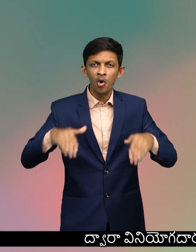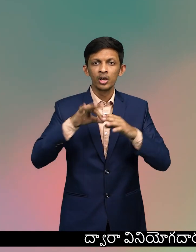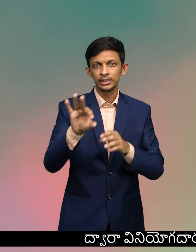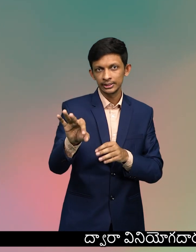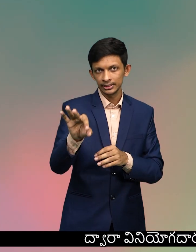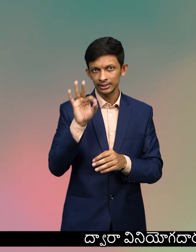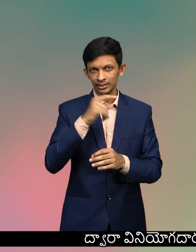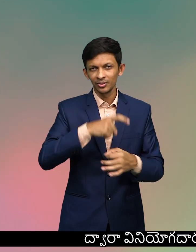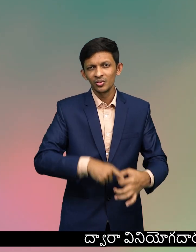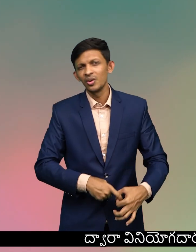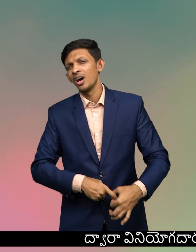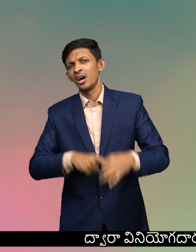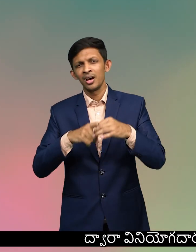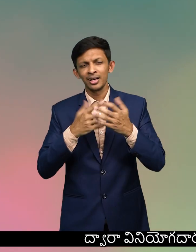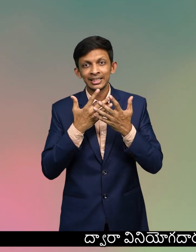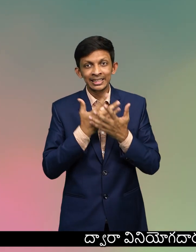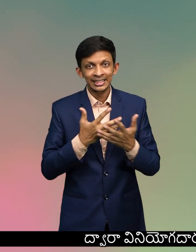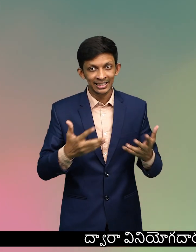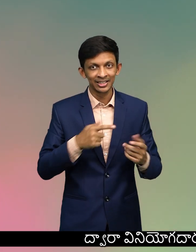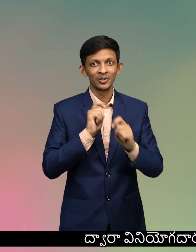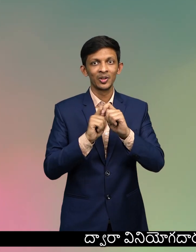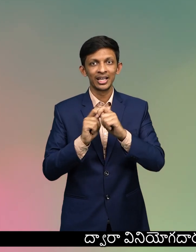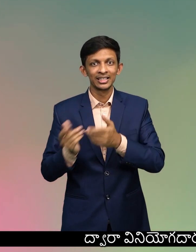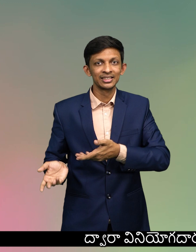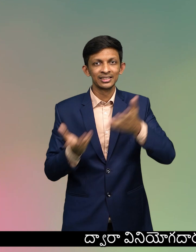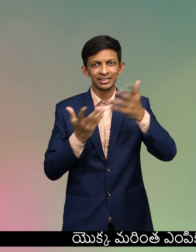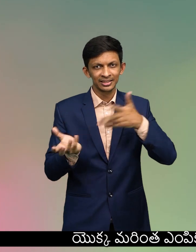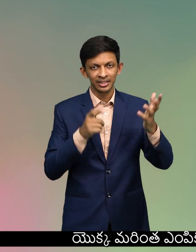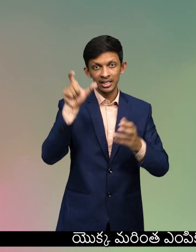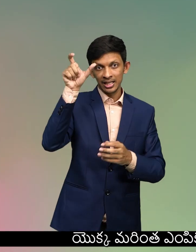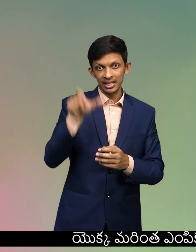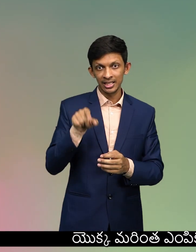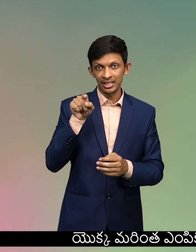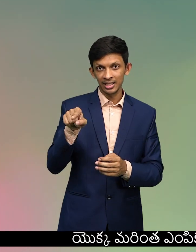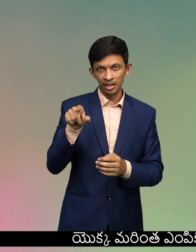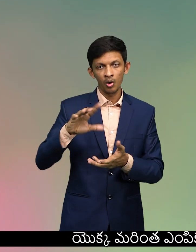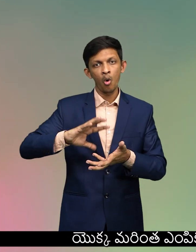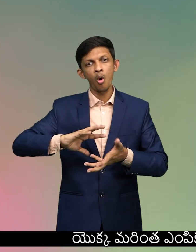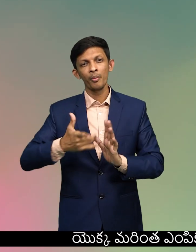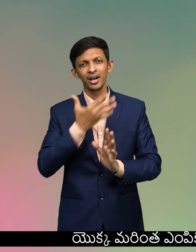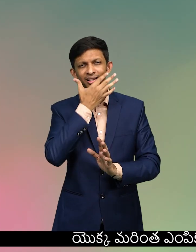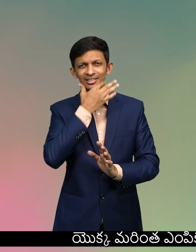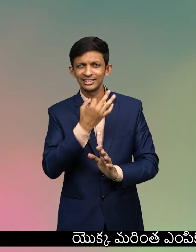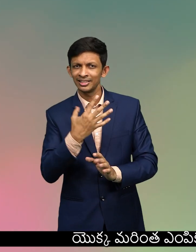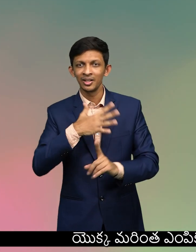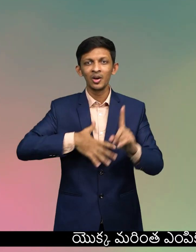ద్వారా వినియోగదారులకు వస్తువులు మరియు సేవల యొక్క మరింత ఎంపిక మరియు నాణ్యతను